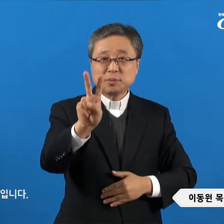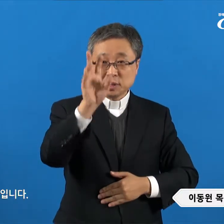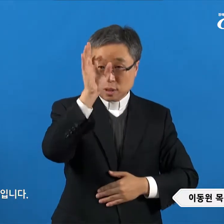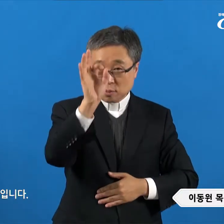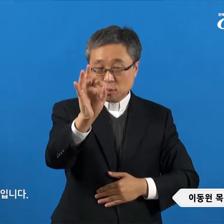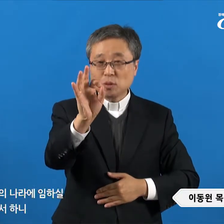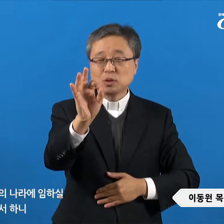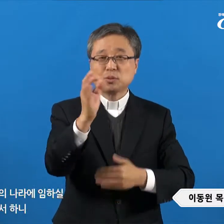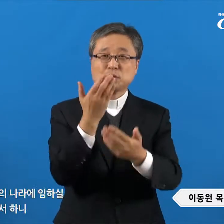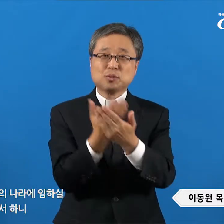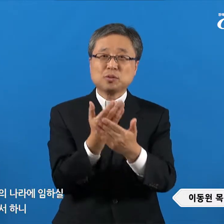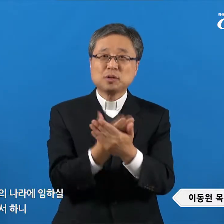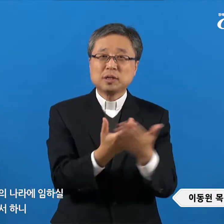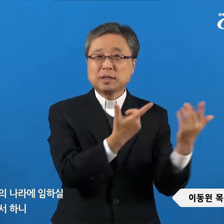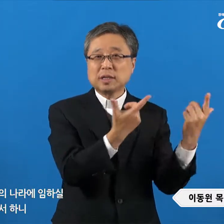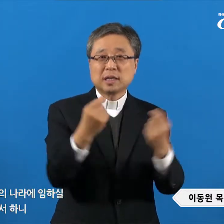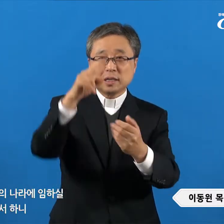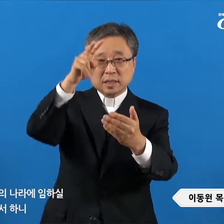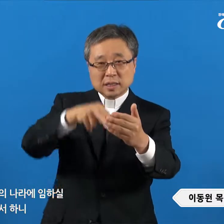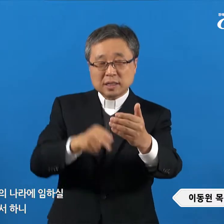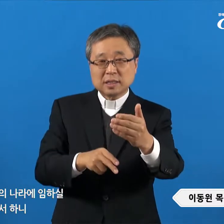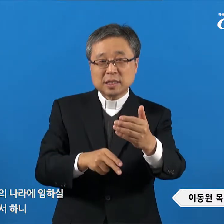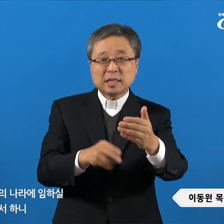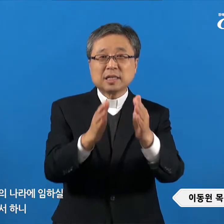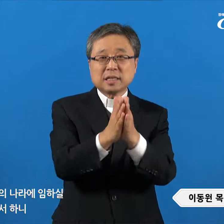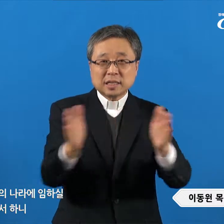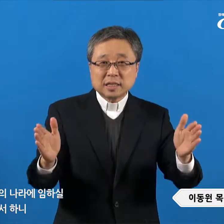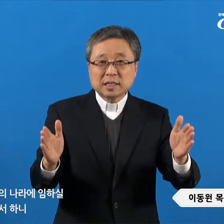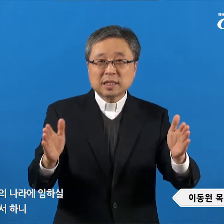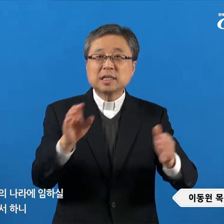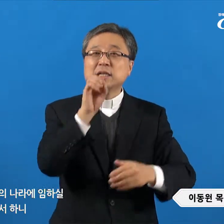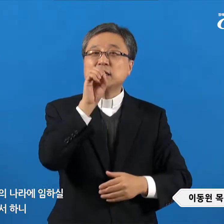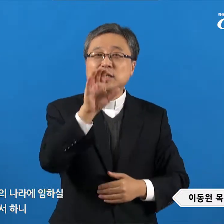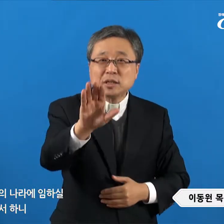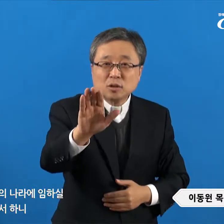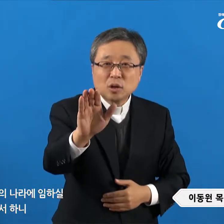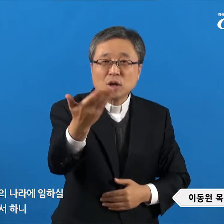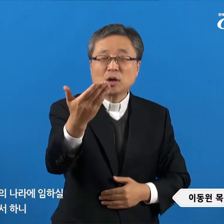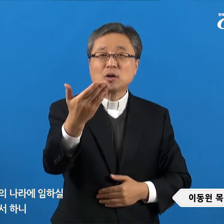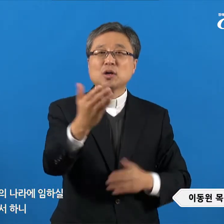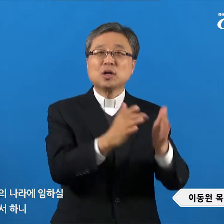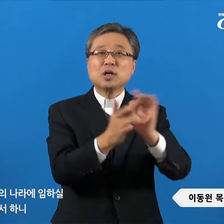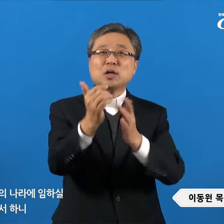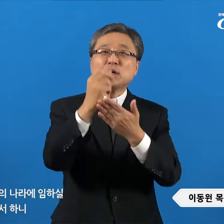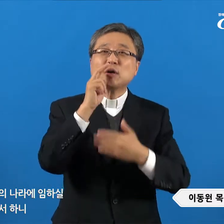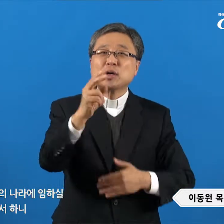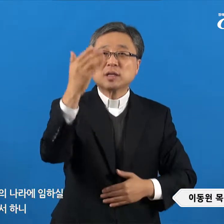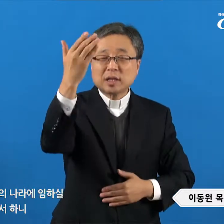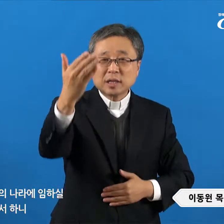한번 읽겠습니다. 다 같이 읽습니다. 42절 시작. 이르되 예수여 당신의 나라가